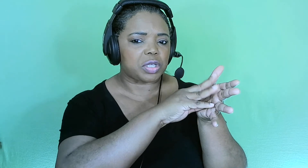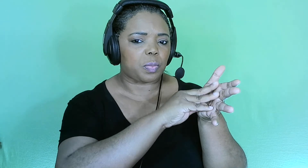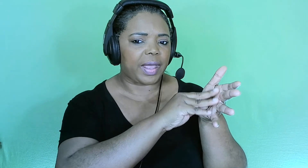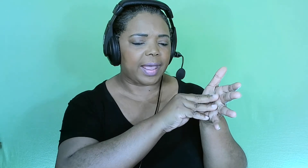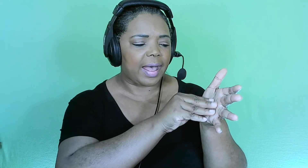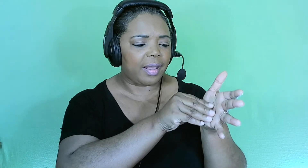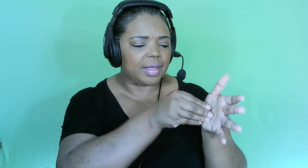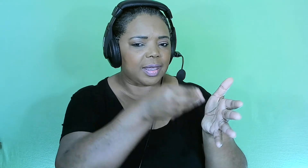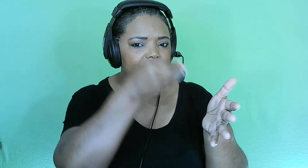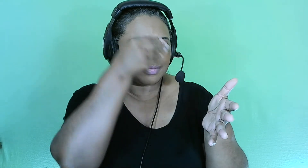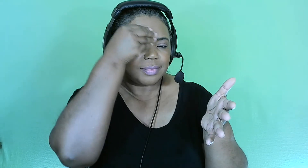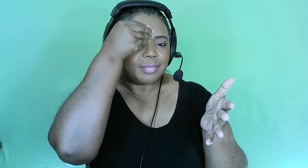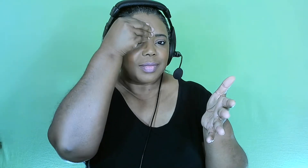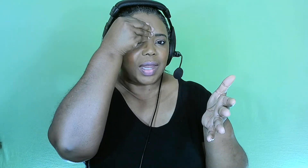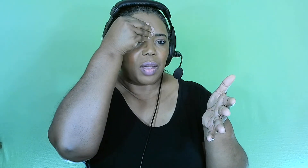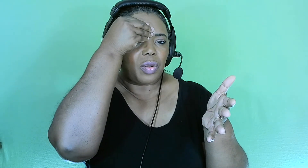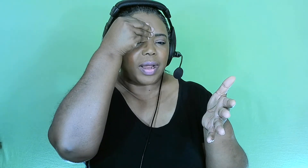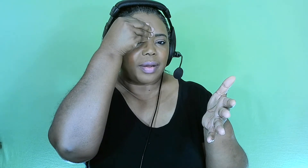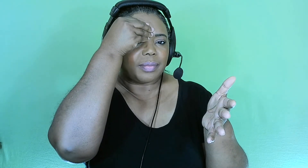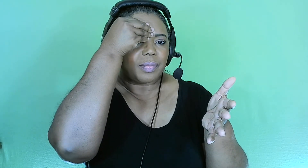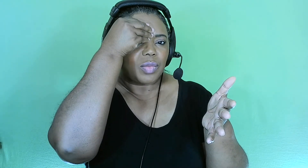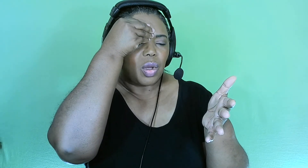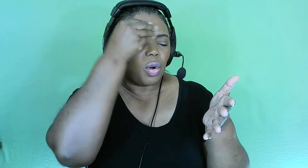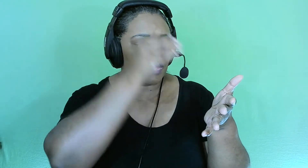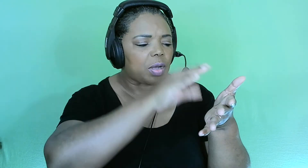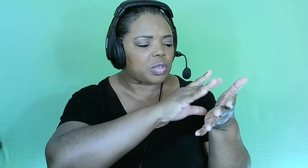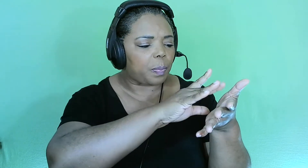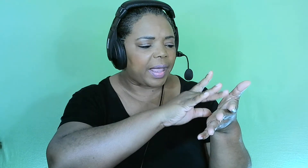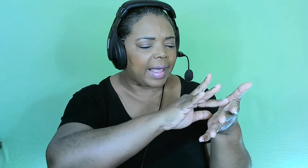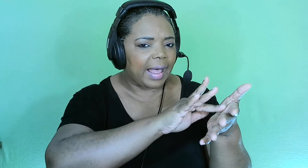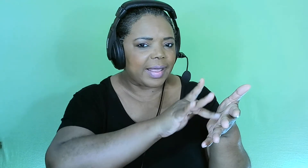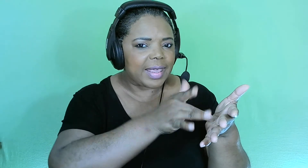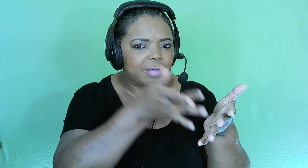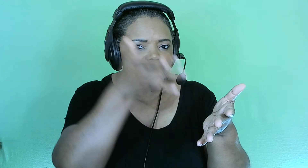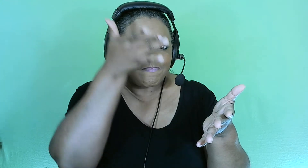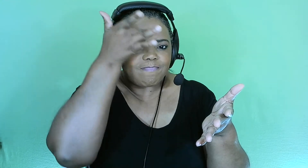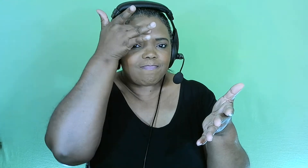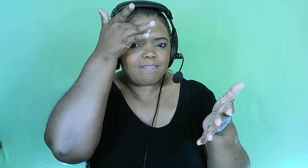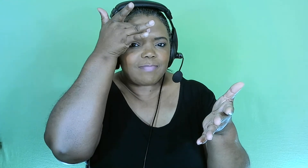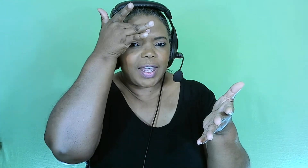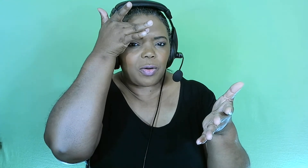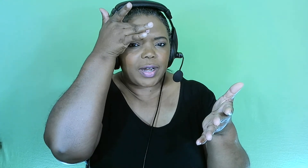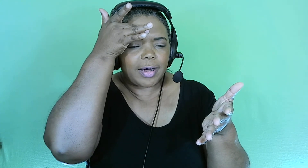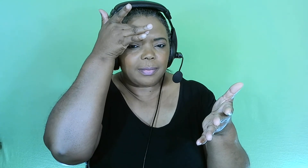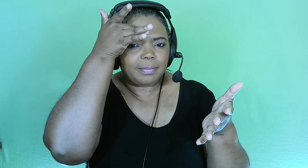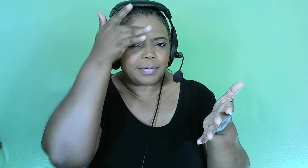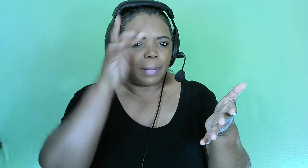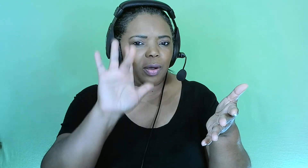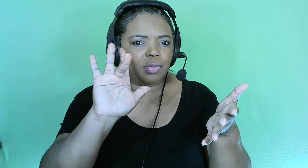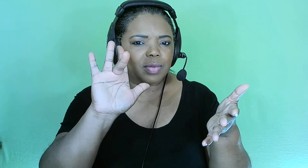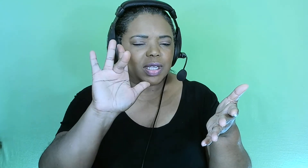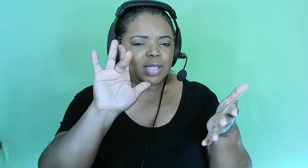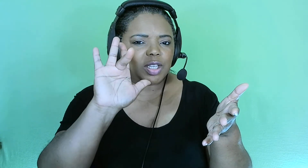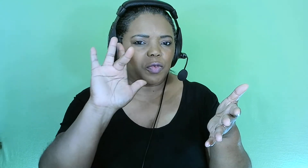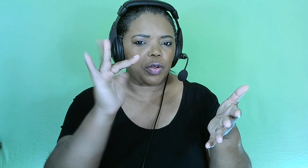posso pegar e decorar. Ou eu posso pegar e decorar, tá bom? Se eu for